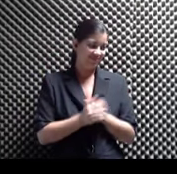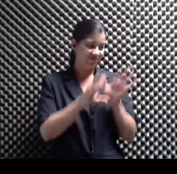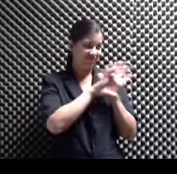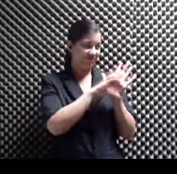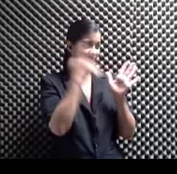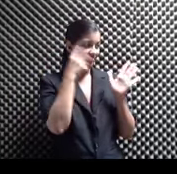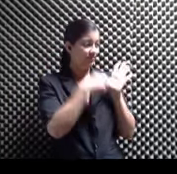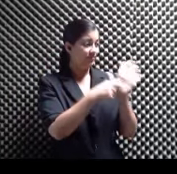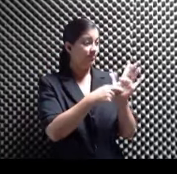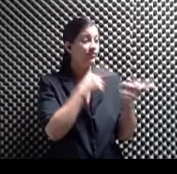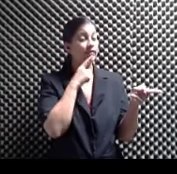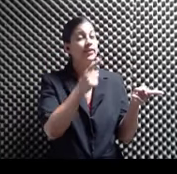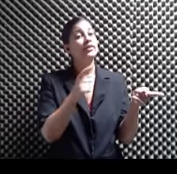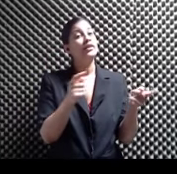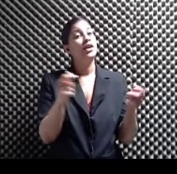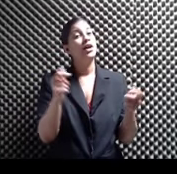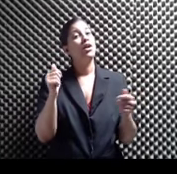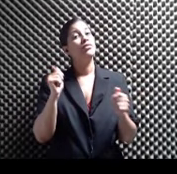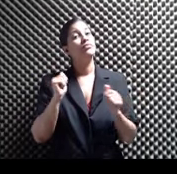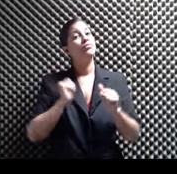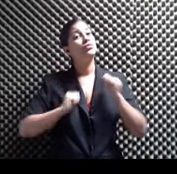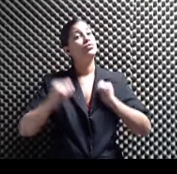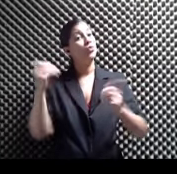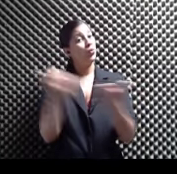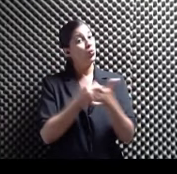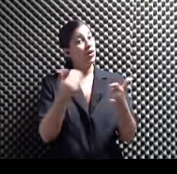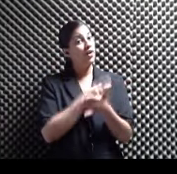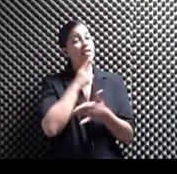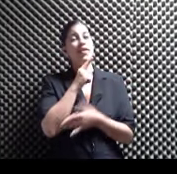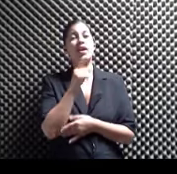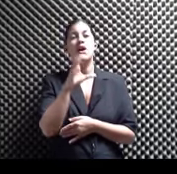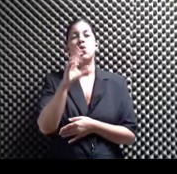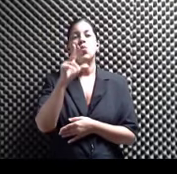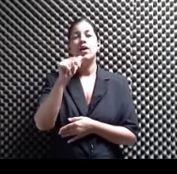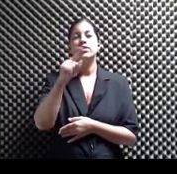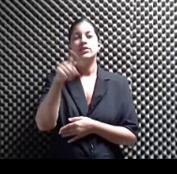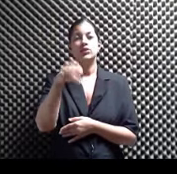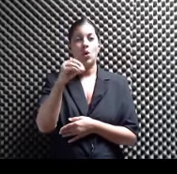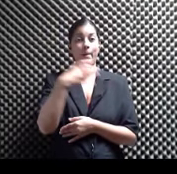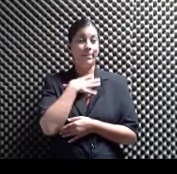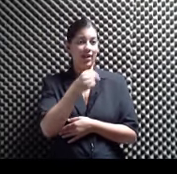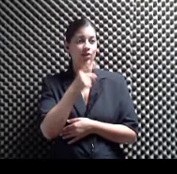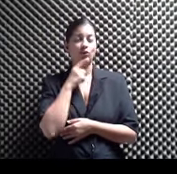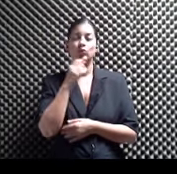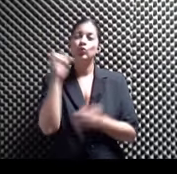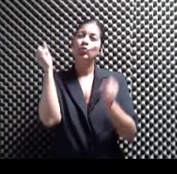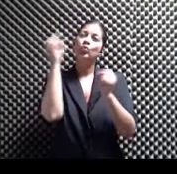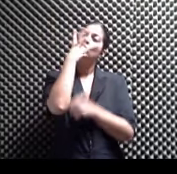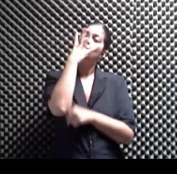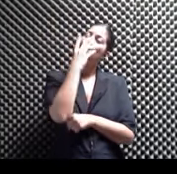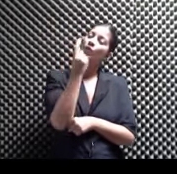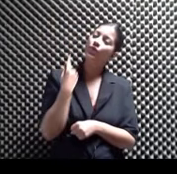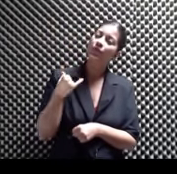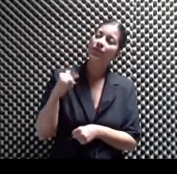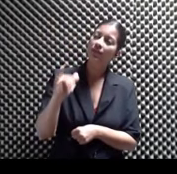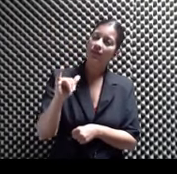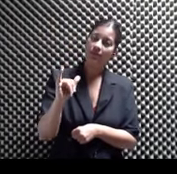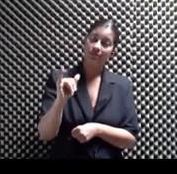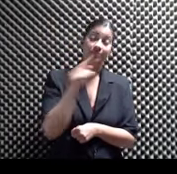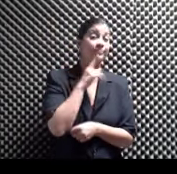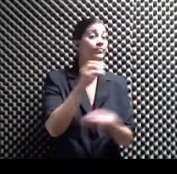Mira, esta es la nueva obra de Cuarzo Blanco. Y se llama Sueño... Eterno. ¿La número qué? La número,